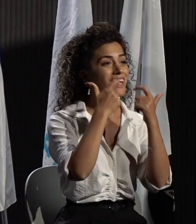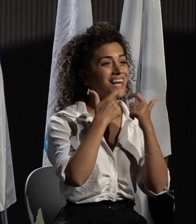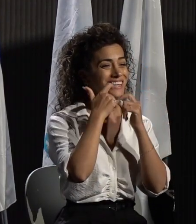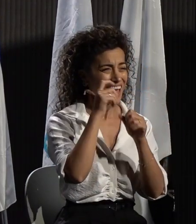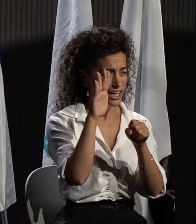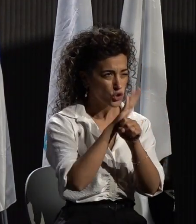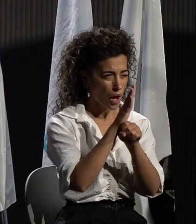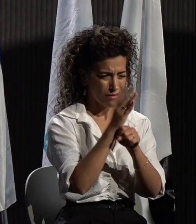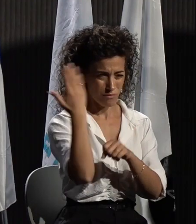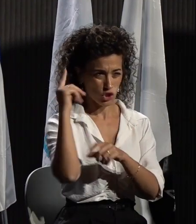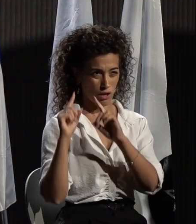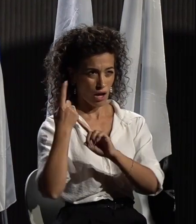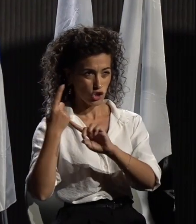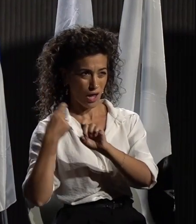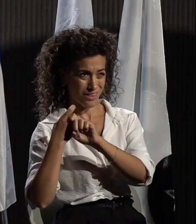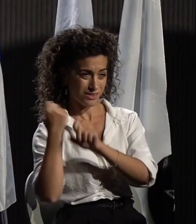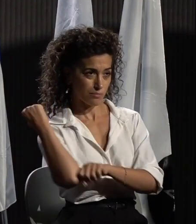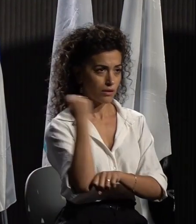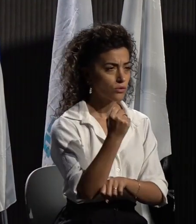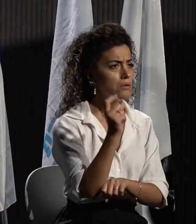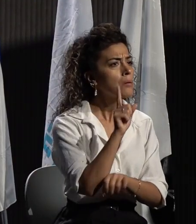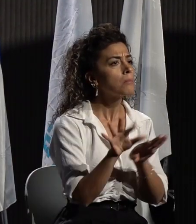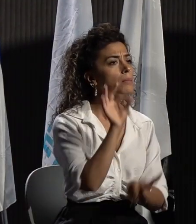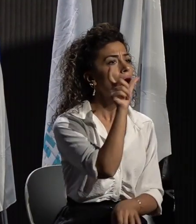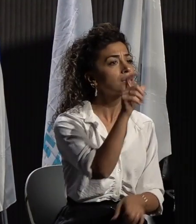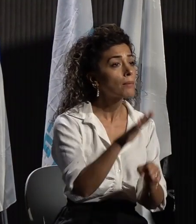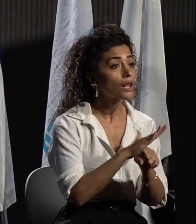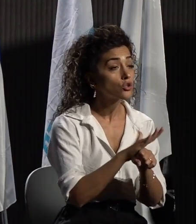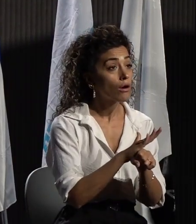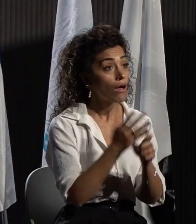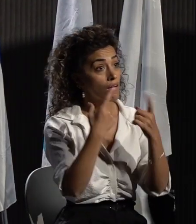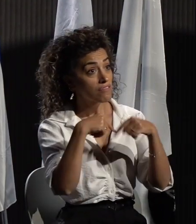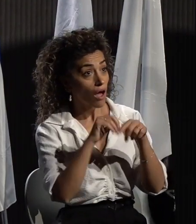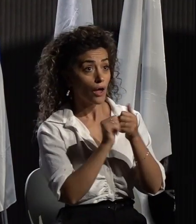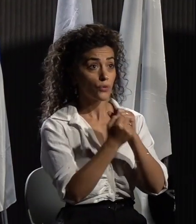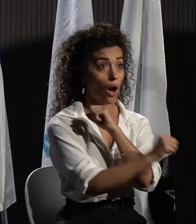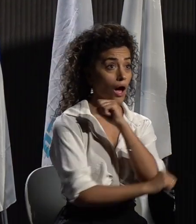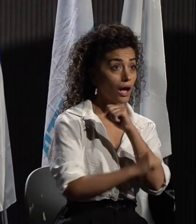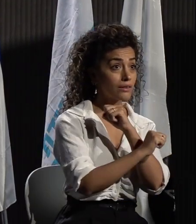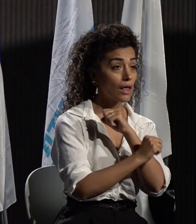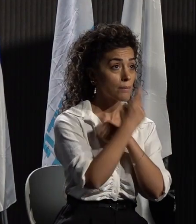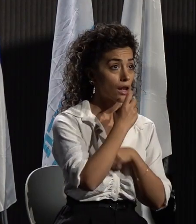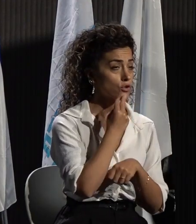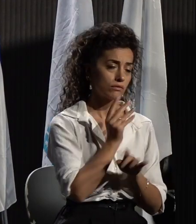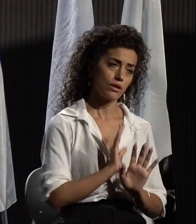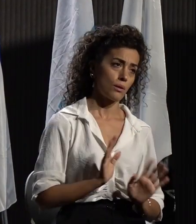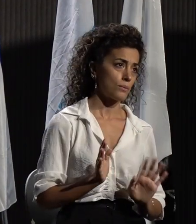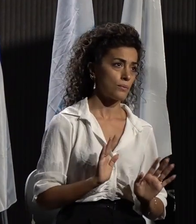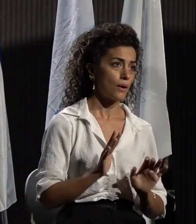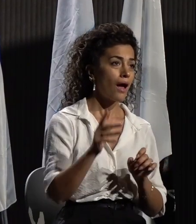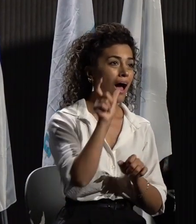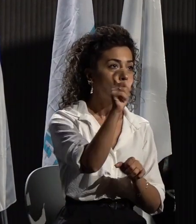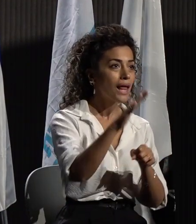הנאצים ועוזריהם לא בחרו ועד או אקדמיה ללשון העברית. השימוש בה עלה